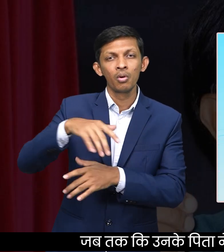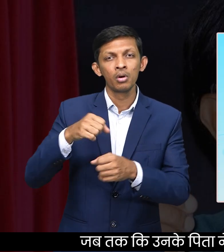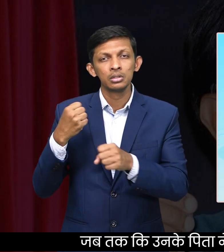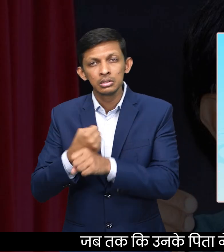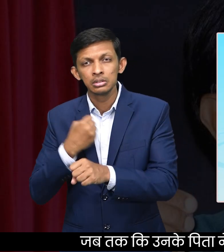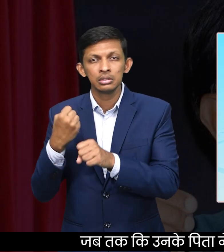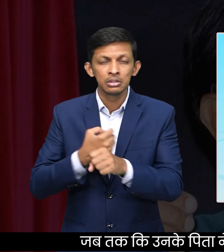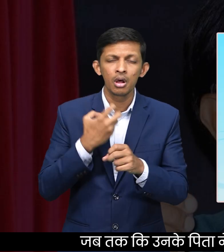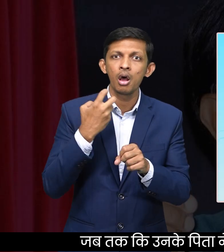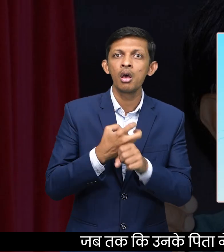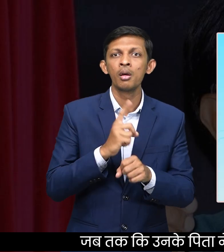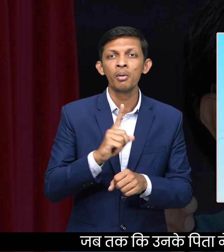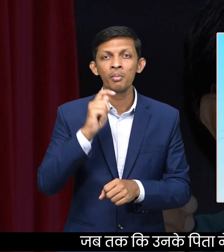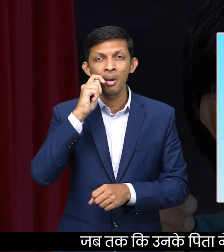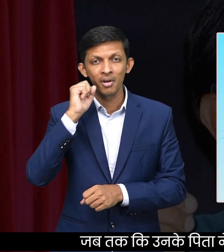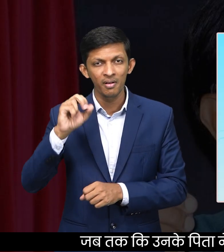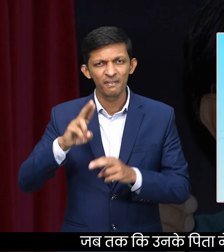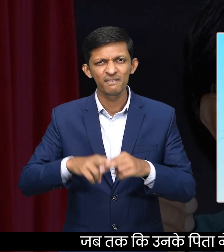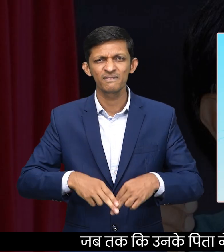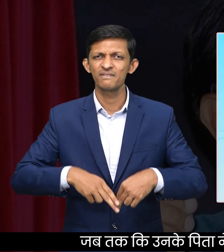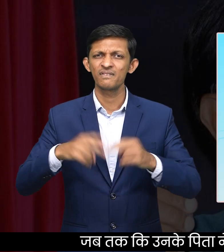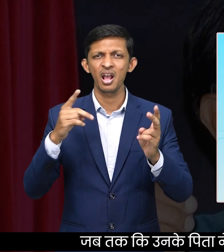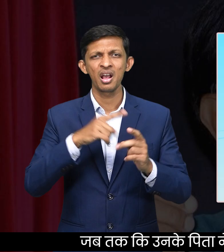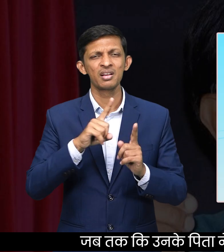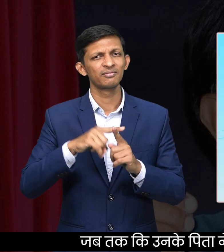पिता ने आखिरकार उन्हें झाड़ू लगाते हुए नहीं देखा।